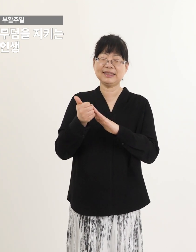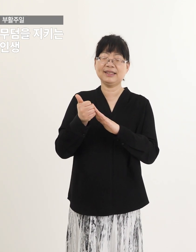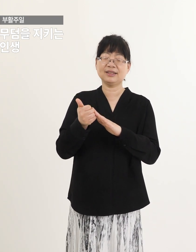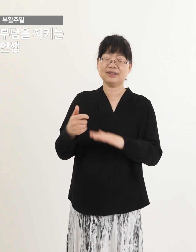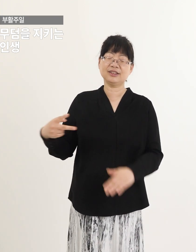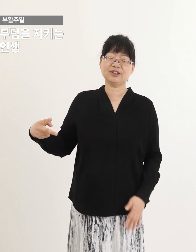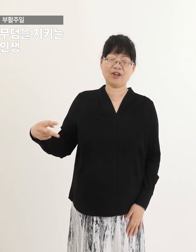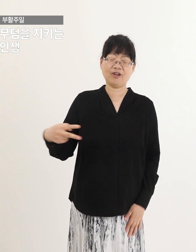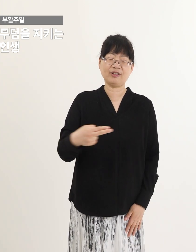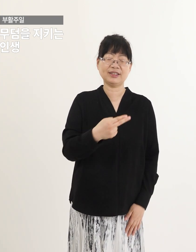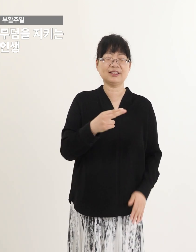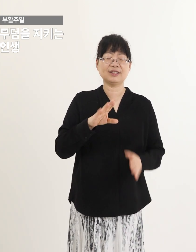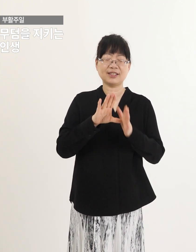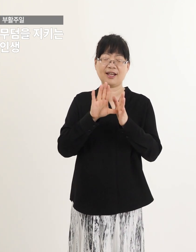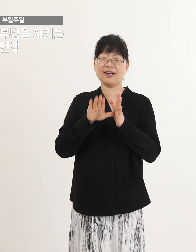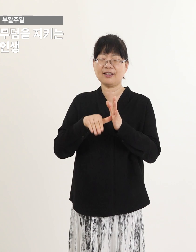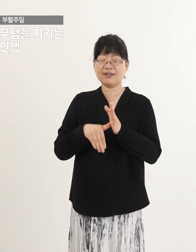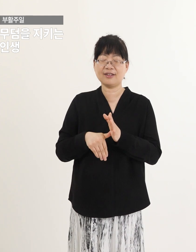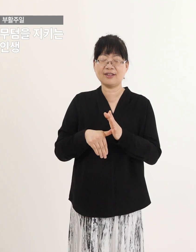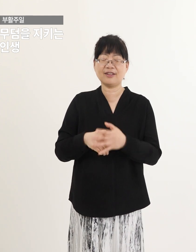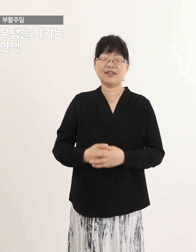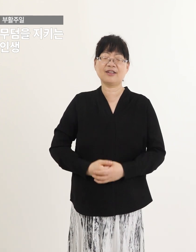소망이 끊어질 때